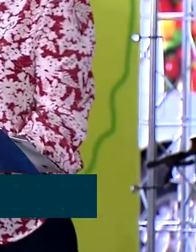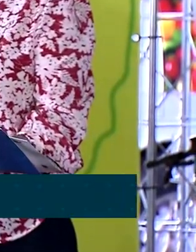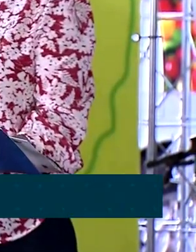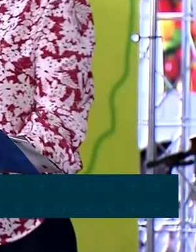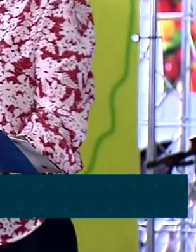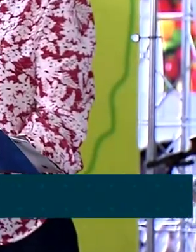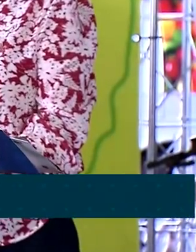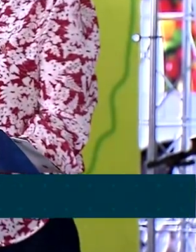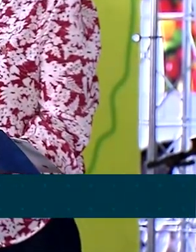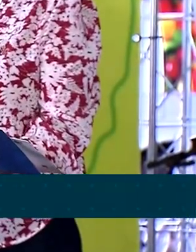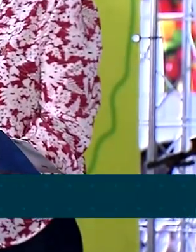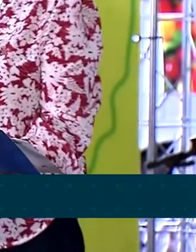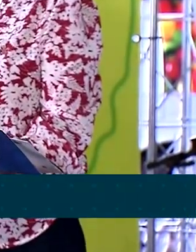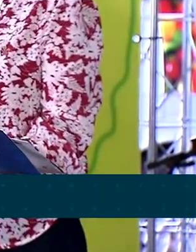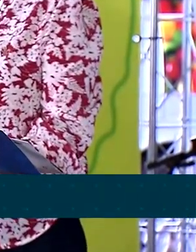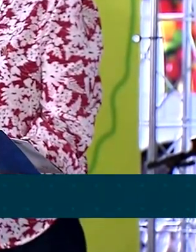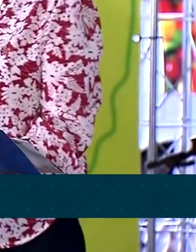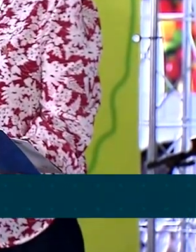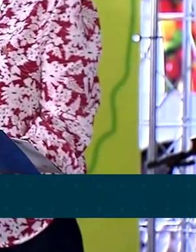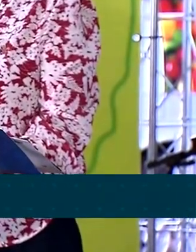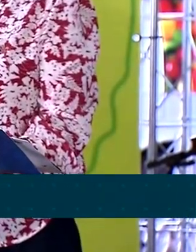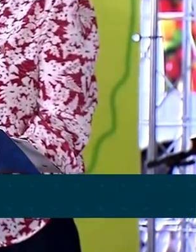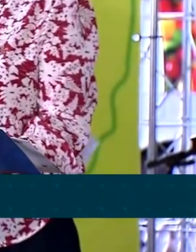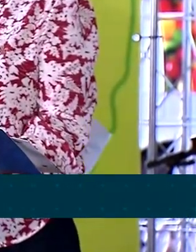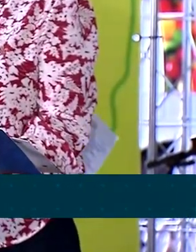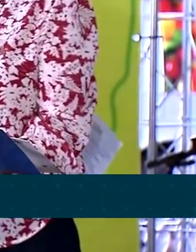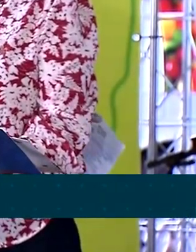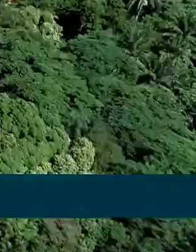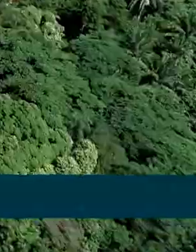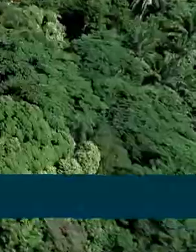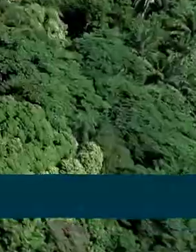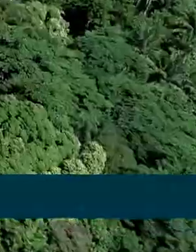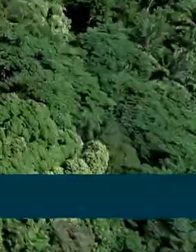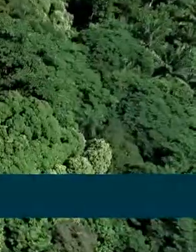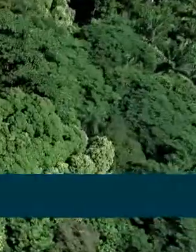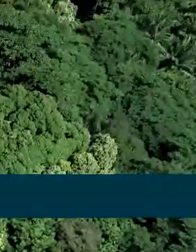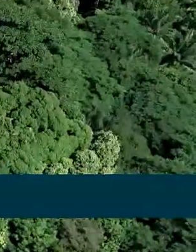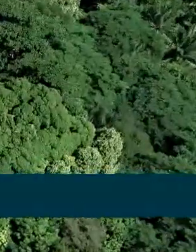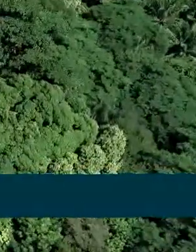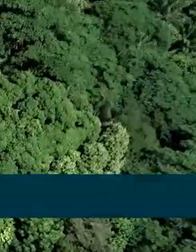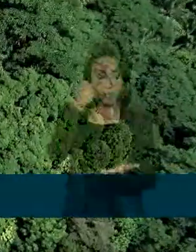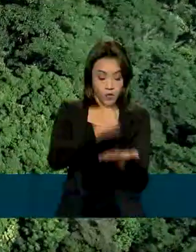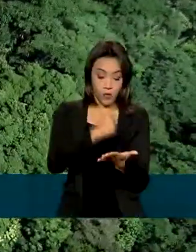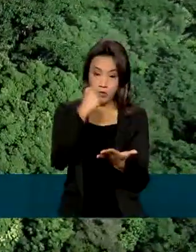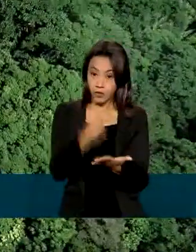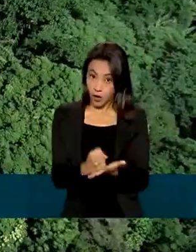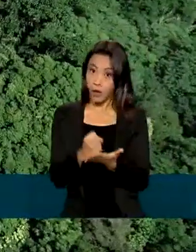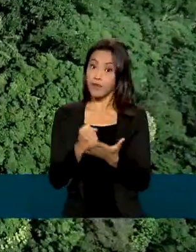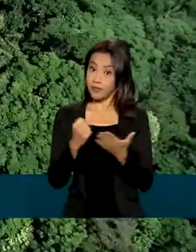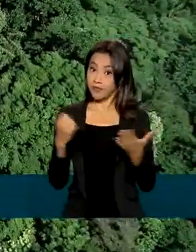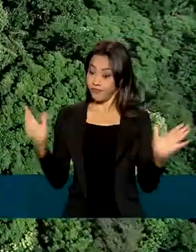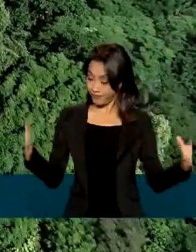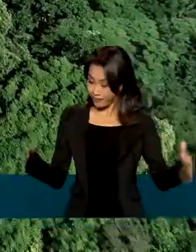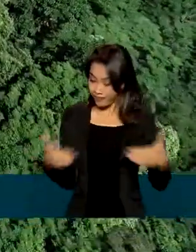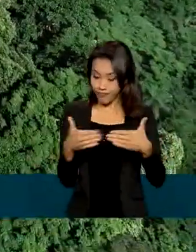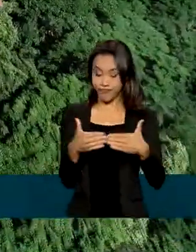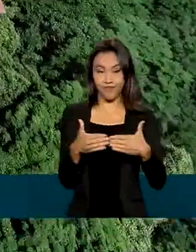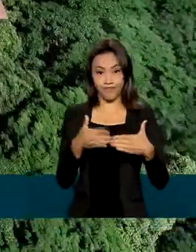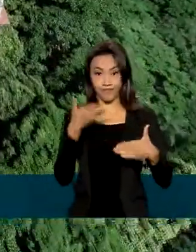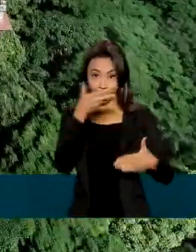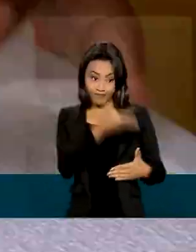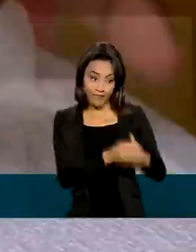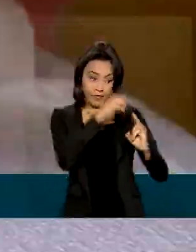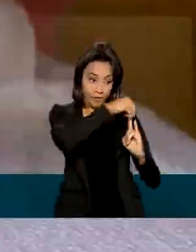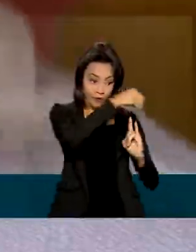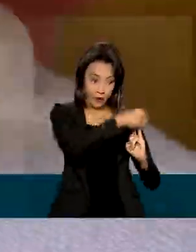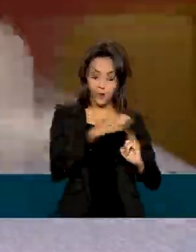vacina 100% nacional para a Covid-19. O contrato celebrado entre Fiocruz e Ministério